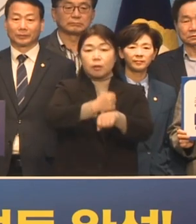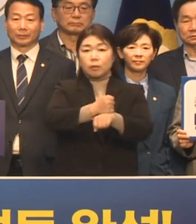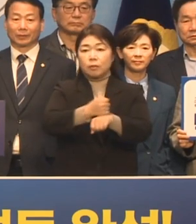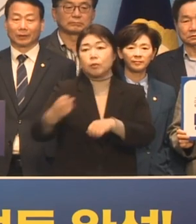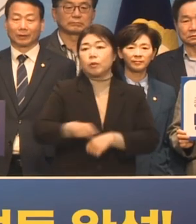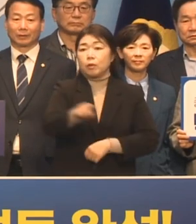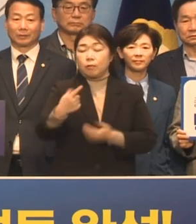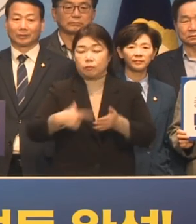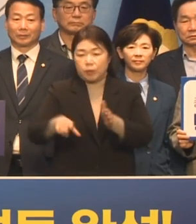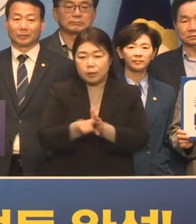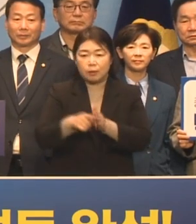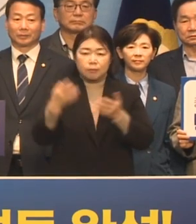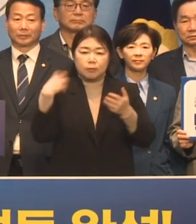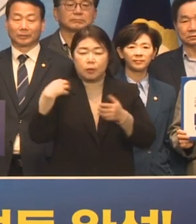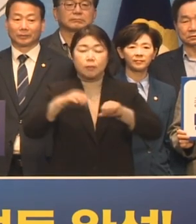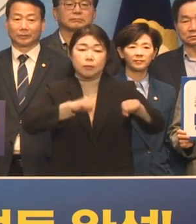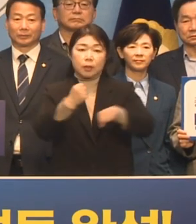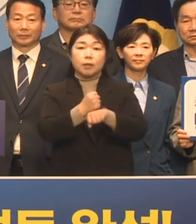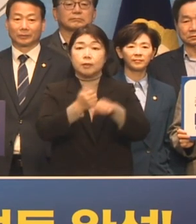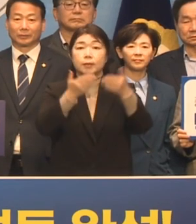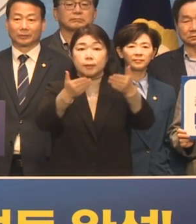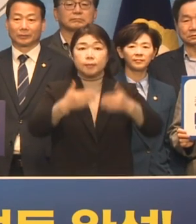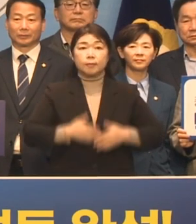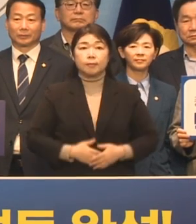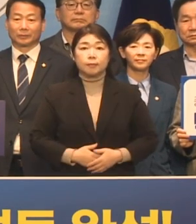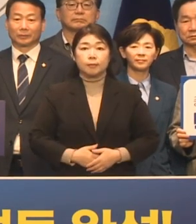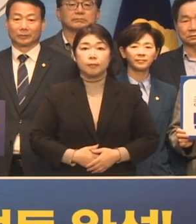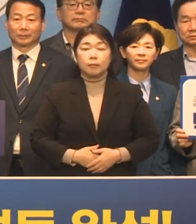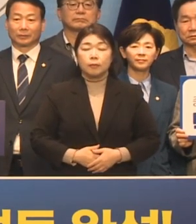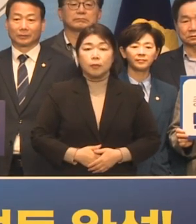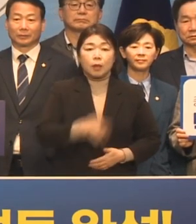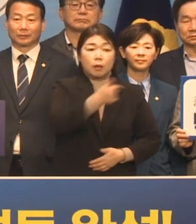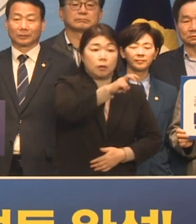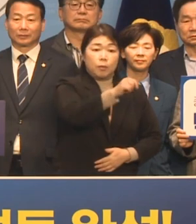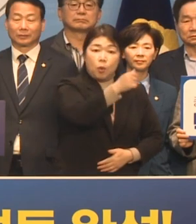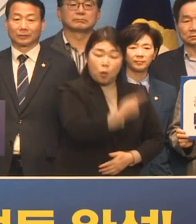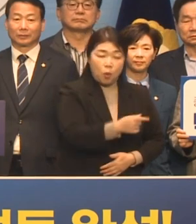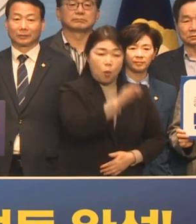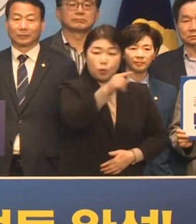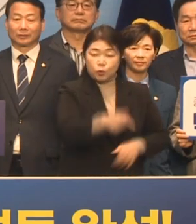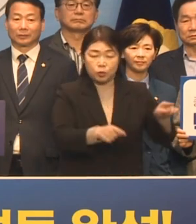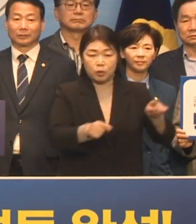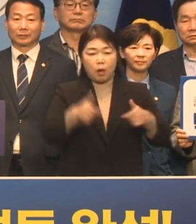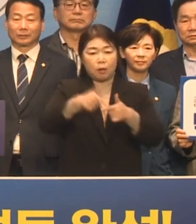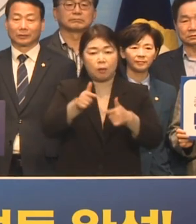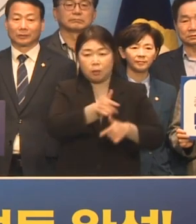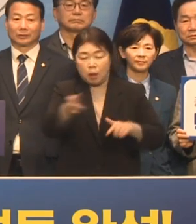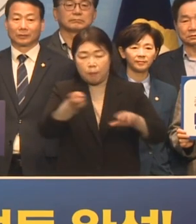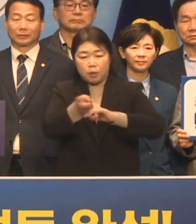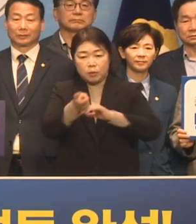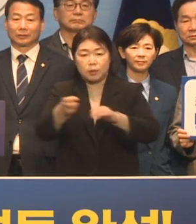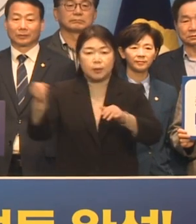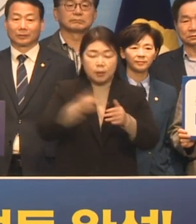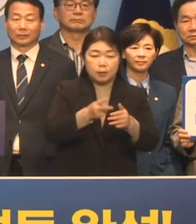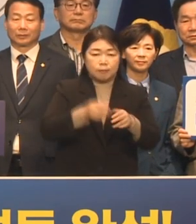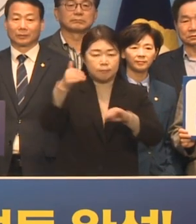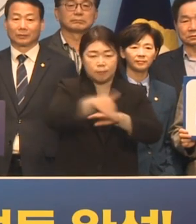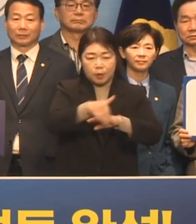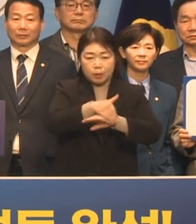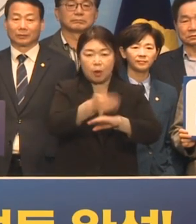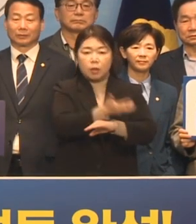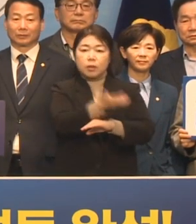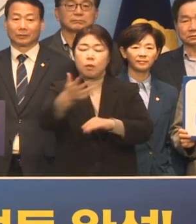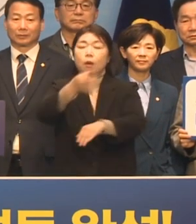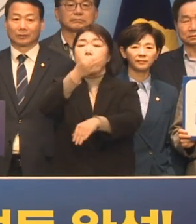대변인으로서 역할을 다하겠습니다. 금호 옥수에서 강남으로 가는 버스 노선 재추진을 통해 이동